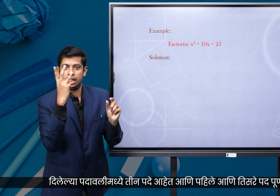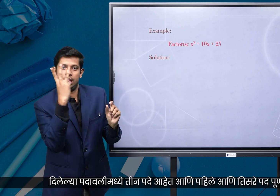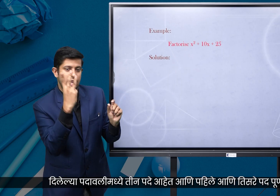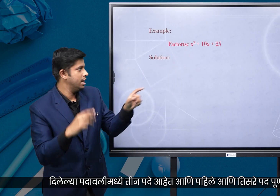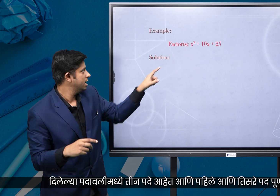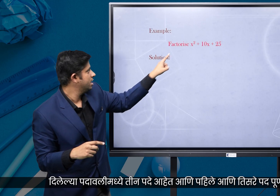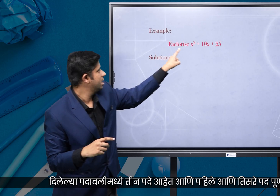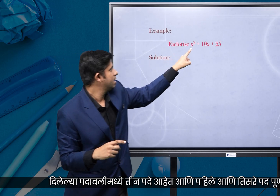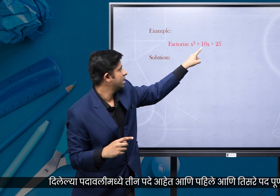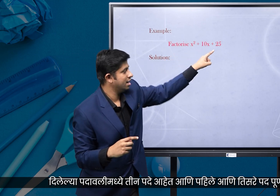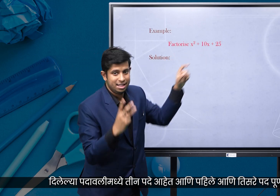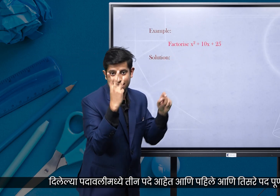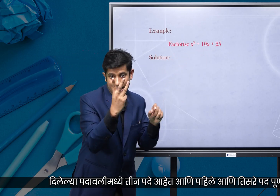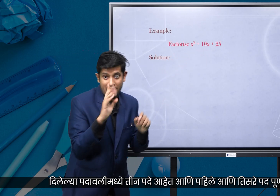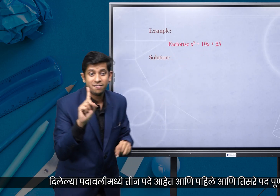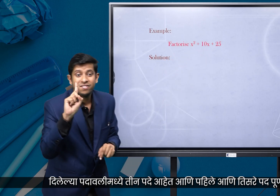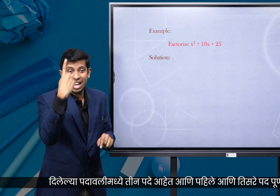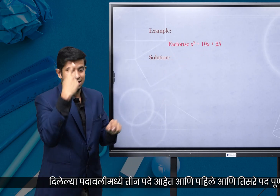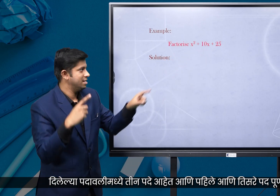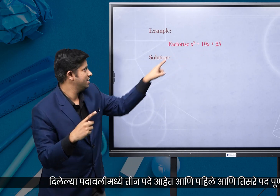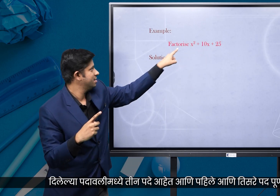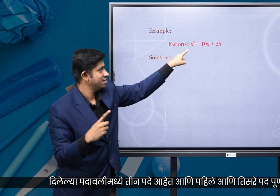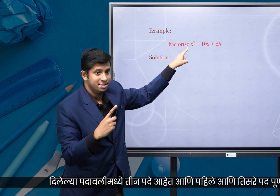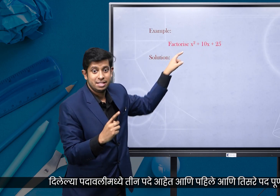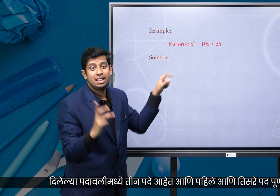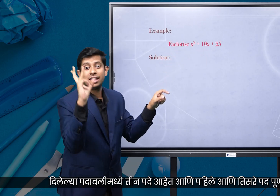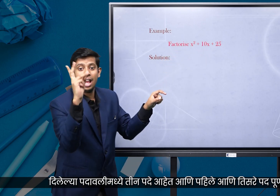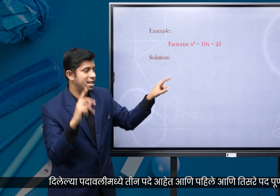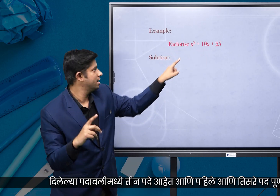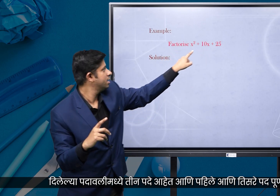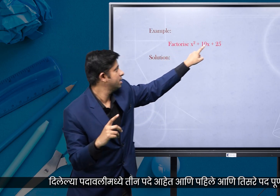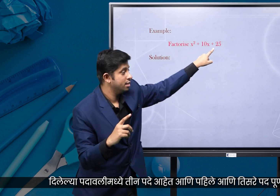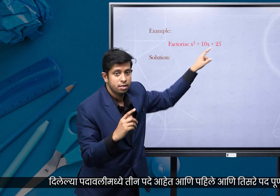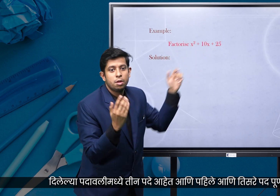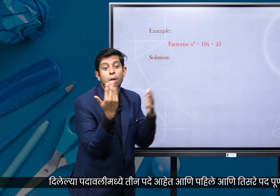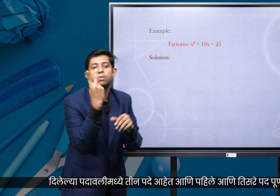दिलेल्या पदावलीमध्ये 3 पदे आहेत आणि पहिले आणि तिसरे पद पूर्ण वर्ग आहेत.